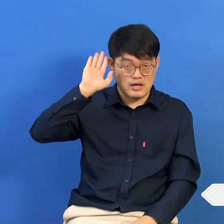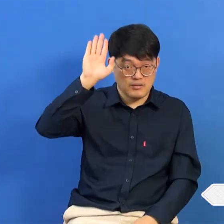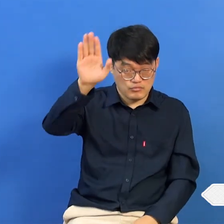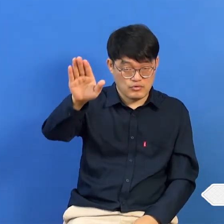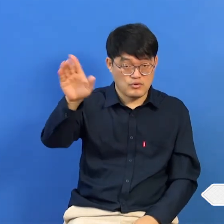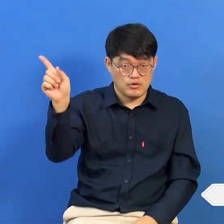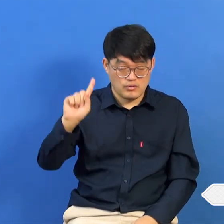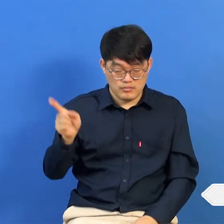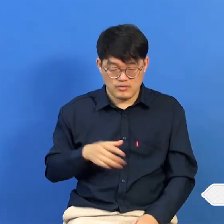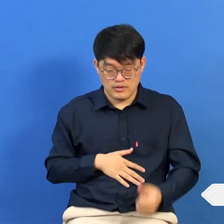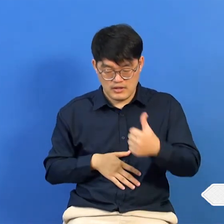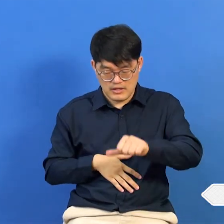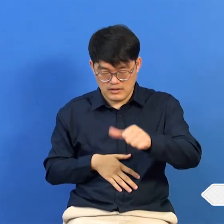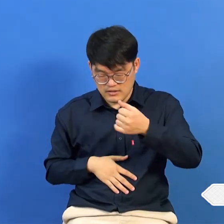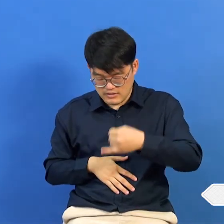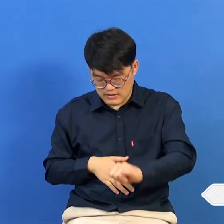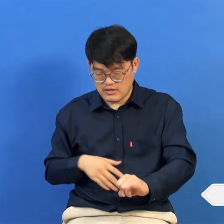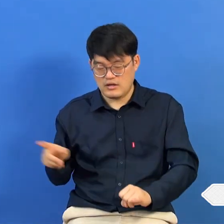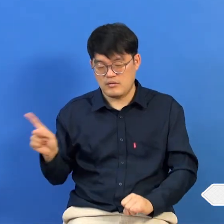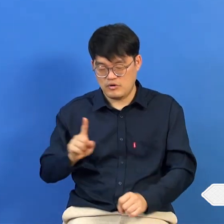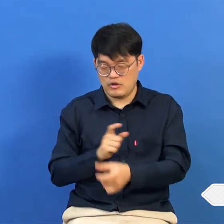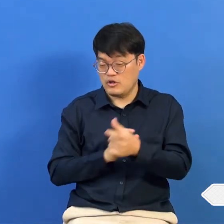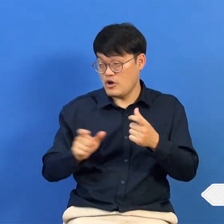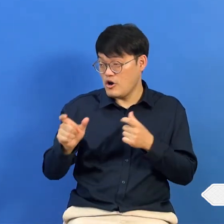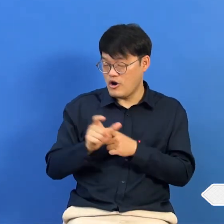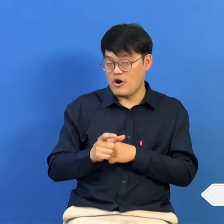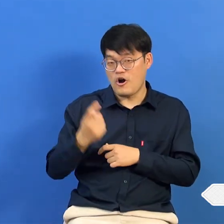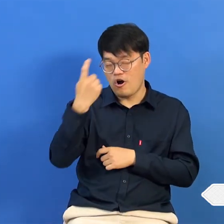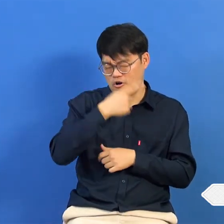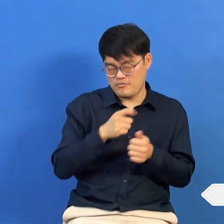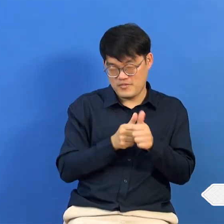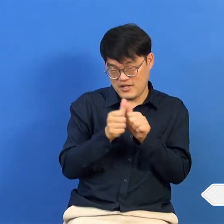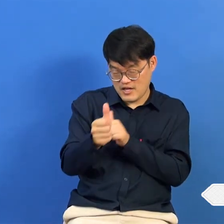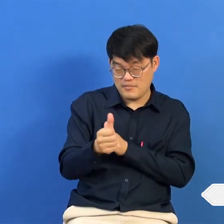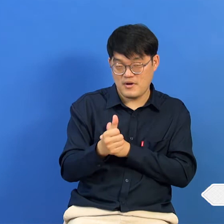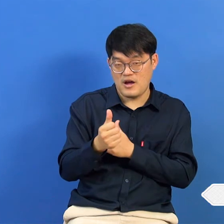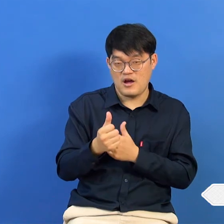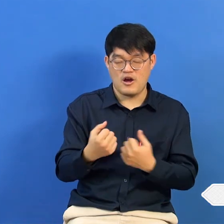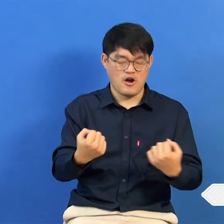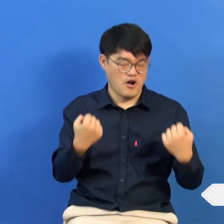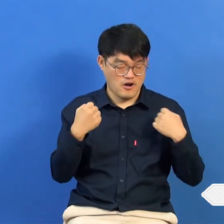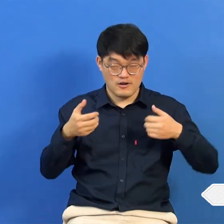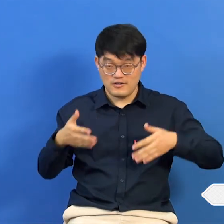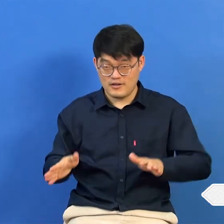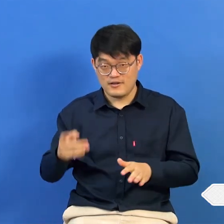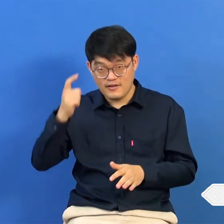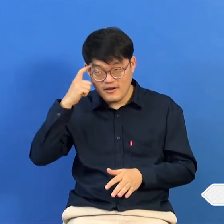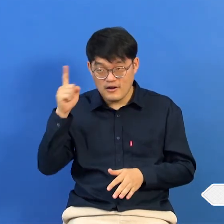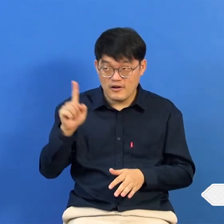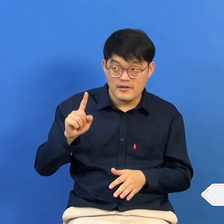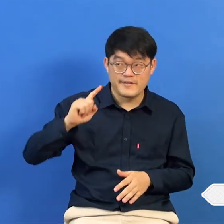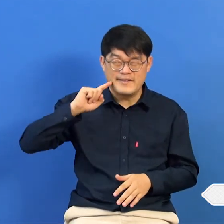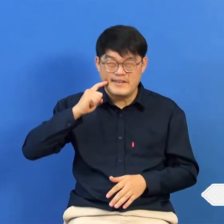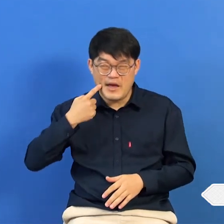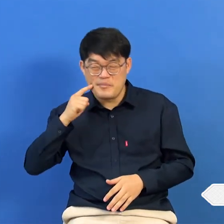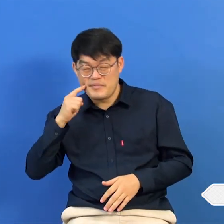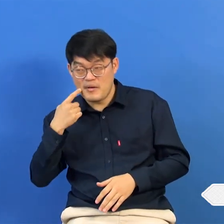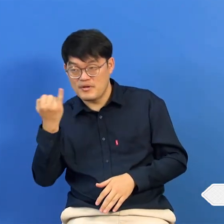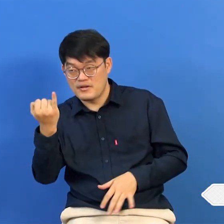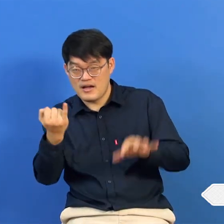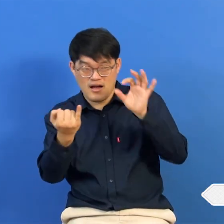품종 개량을 좀 해야 된다, 그 생각밖에 없었습니다. 그래서 품종 개량해 줄 수 있는 그런 여자를 우선적으로